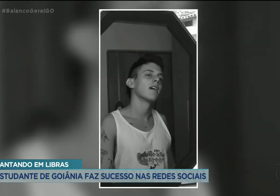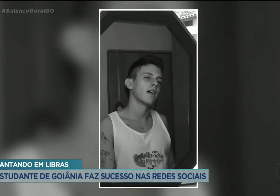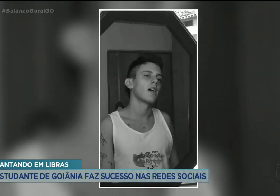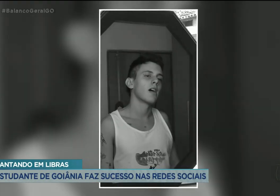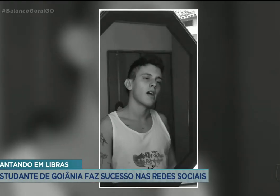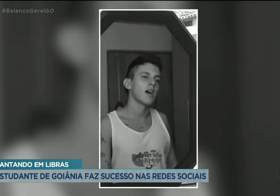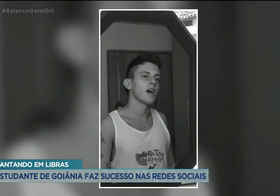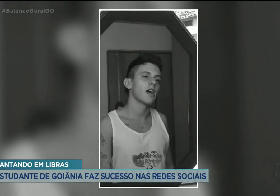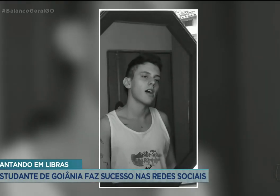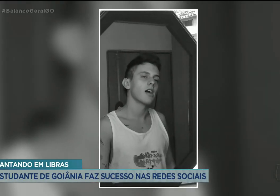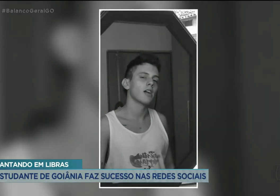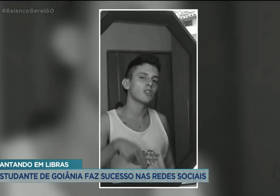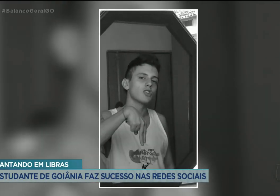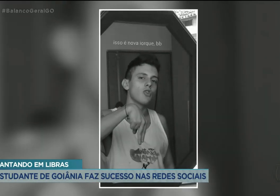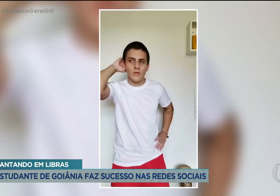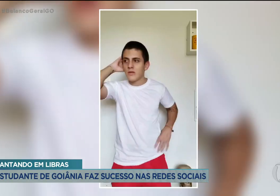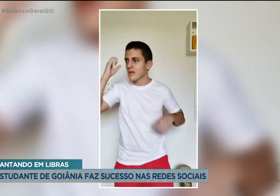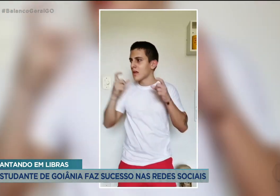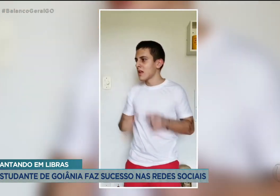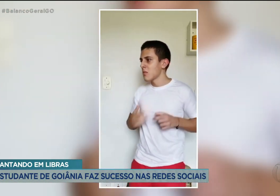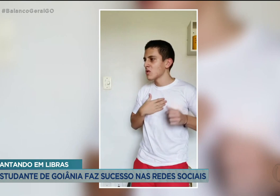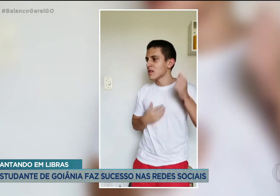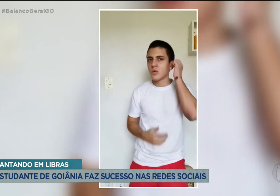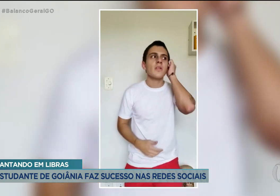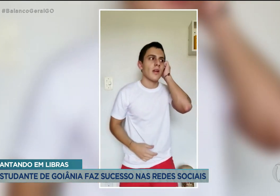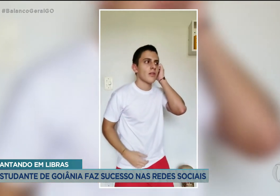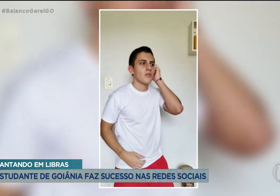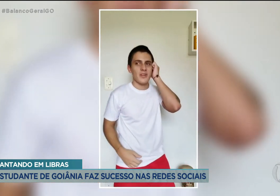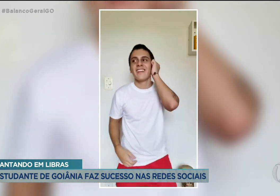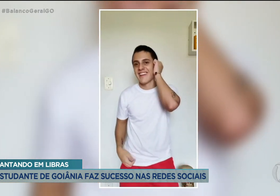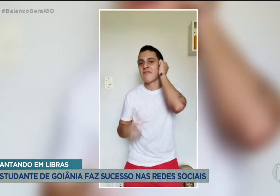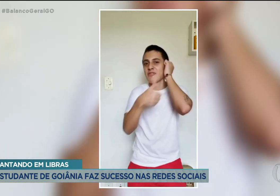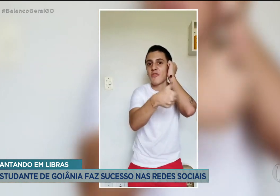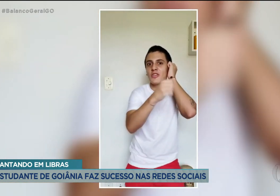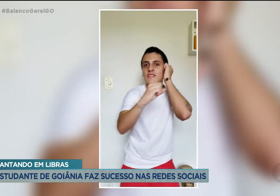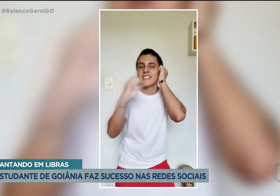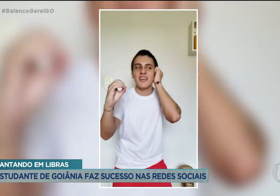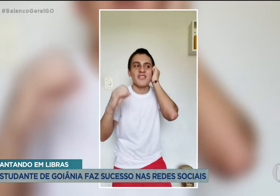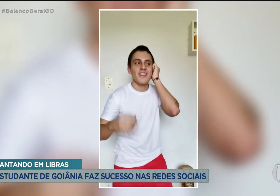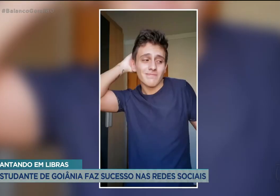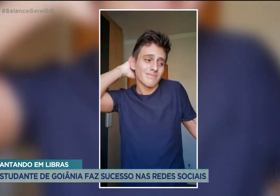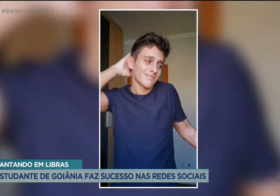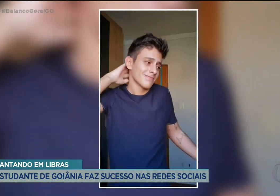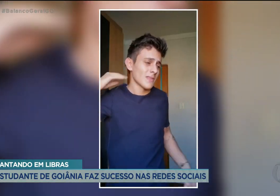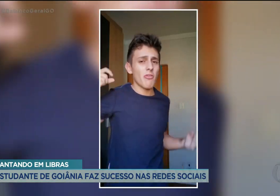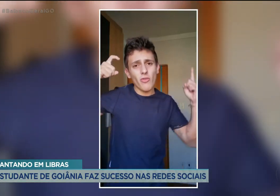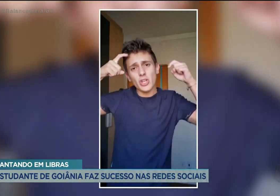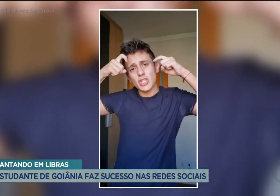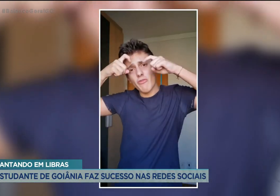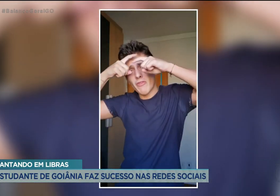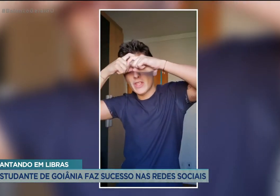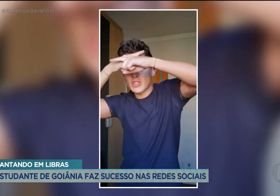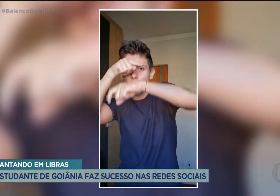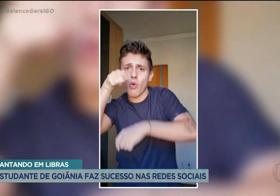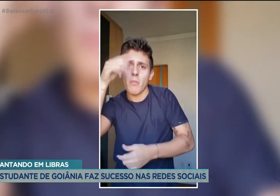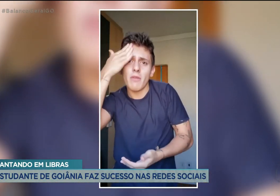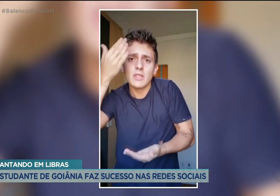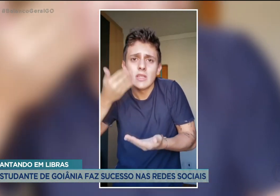Ele se destacou quando começou a dançar usando libras, a língua brasileira de sinais. Foi difícil pra